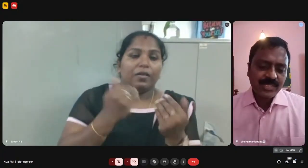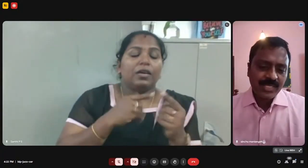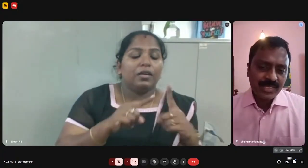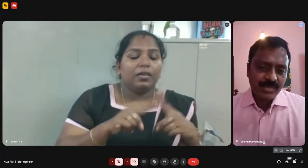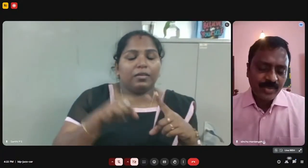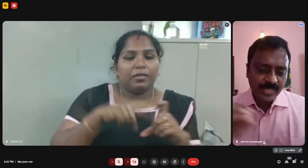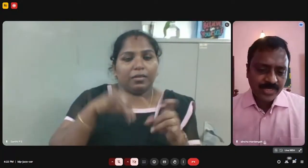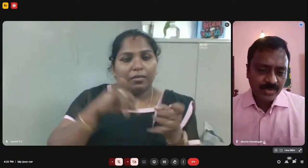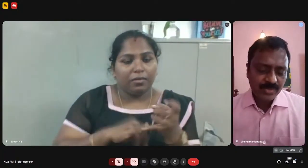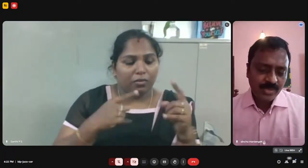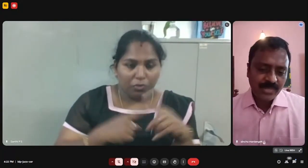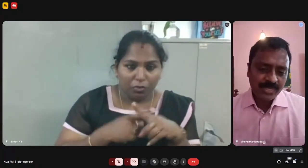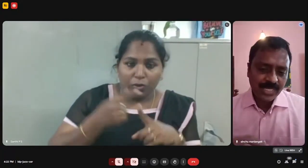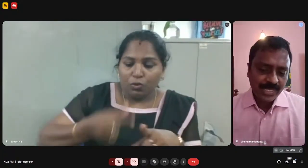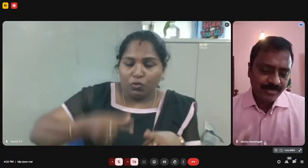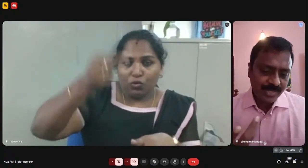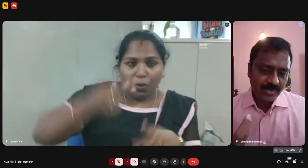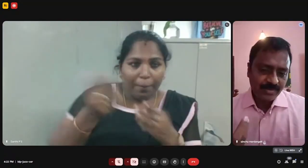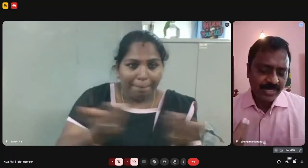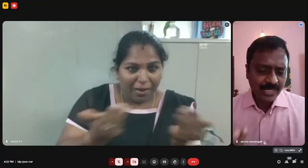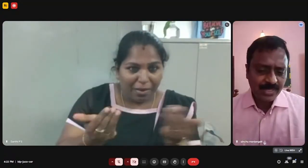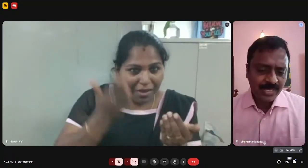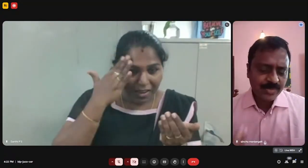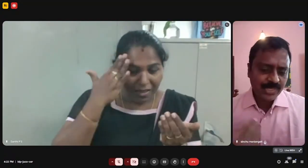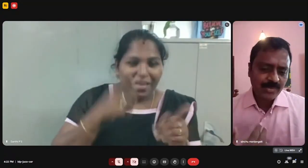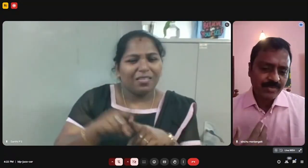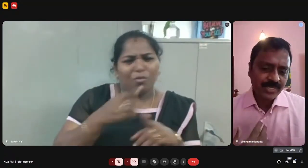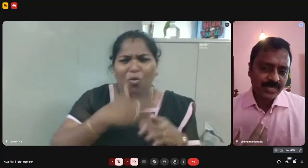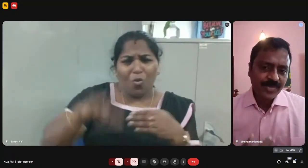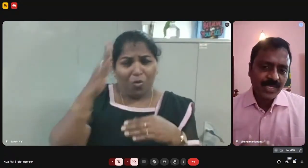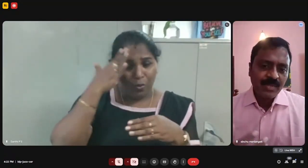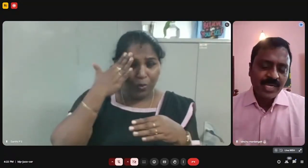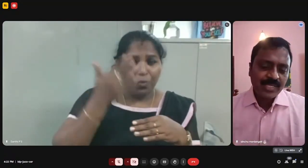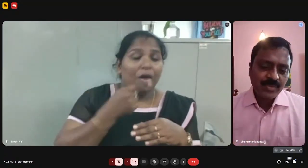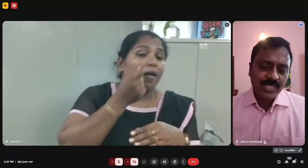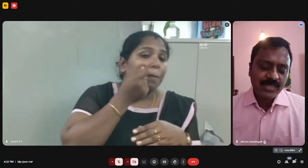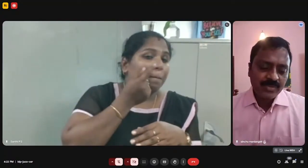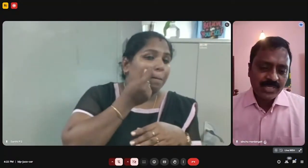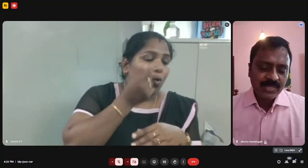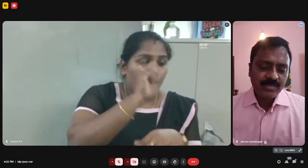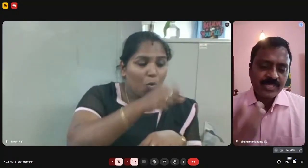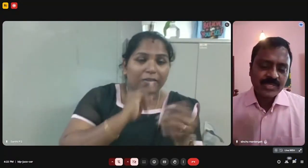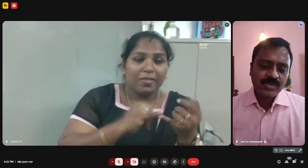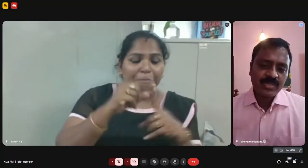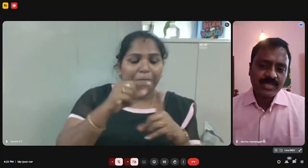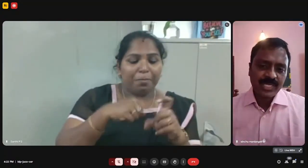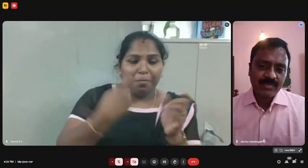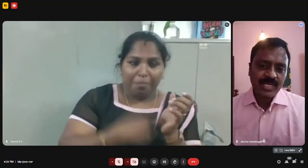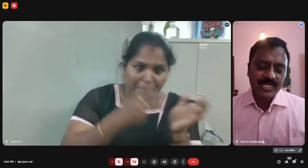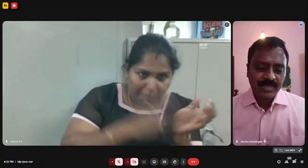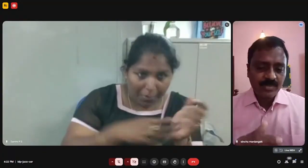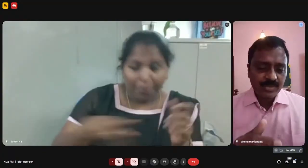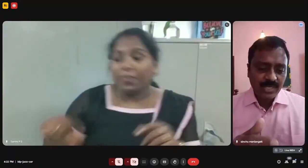ഭ്രൂണത്തിനകത്ത് ഈ മ്യൂട്ടേഷൻ ഉണ്ടോ എന്ന് നോക്കാനുള്ള സാങ്കേതിക വിദ്യ ഉണ്ട് ഇപ്പൊ എല്ലാ ആശുപത്രികളിലും ഉണ്ട് ഇപ്പൊ അത്. അപ്പൊ അങ്ങനെ നോക്കിയാൽ ഈ കുഞ്ഞിന് മ്യൂട്ടേഷൻ ഉണ്ടോ എന്ന്